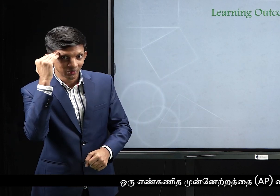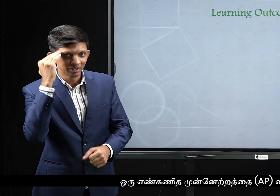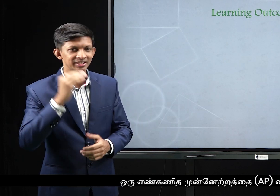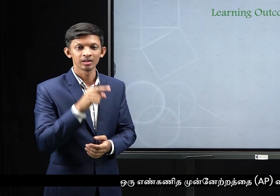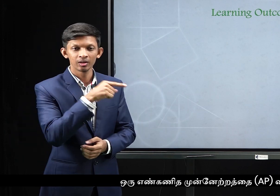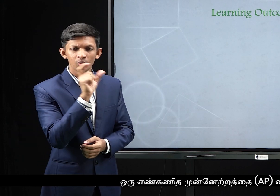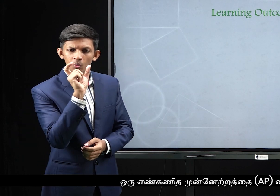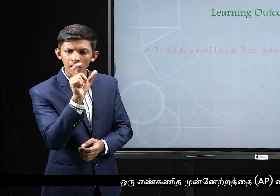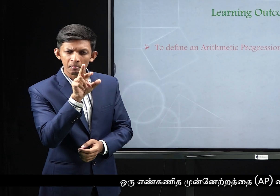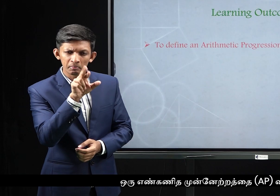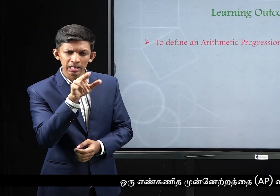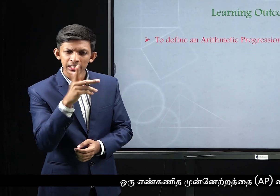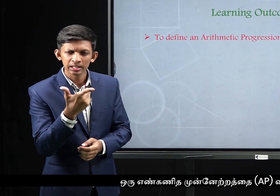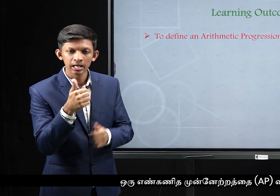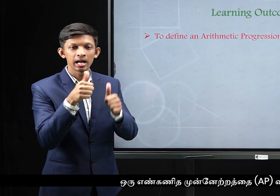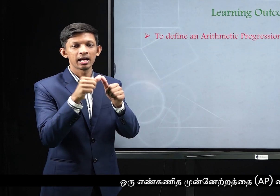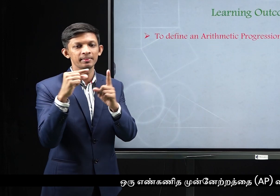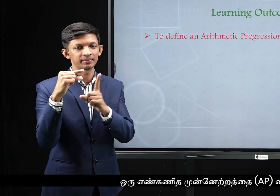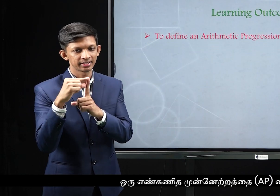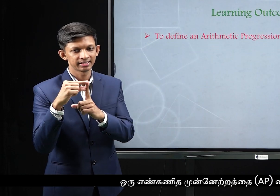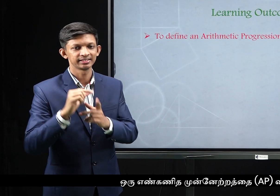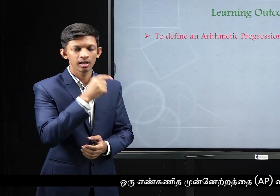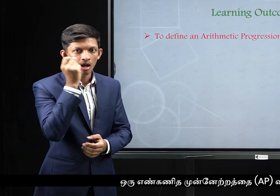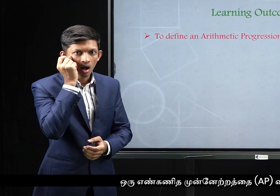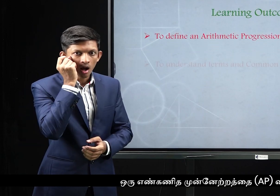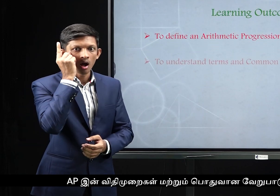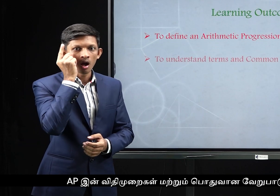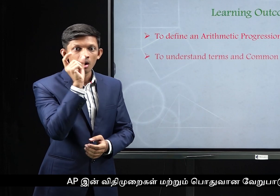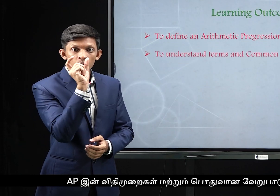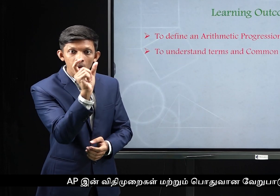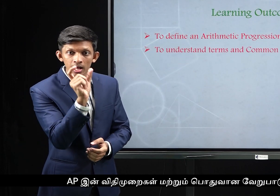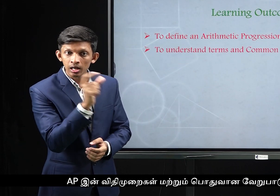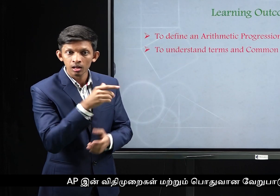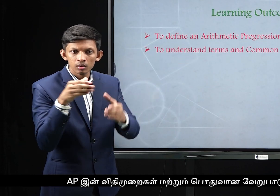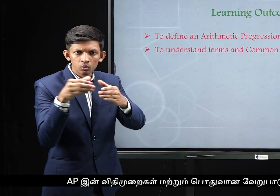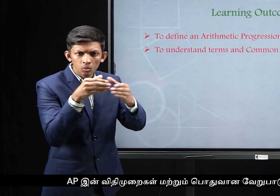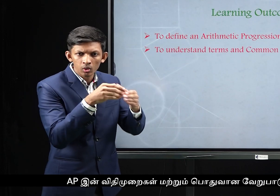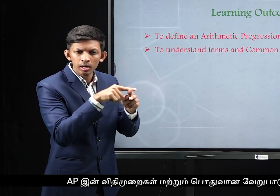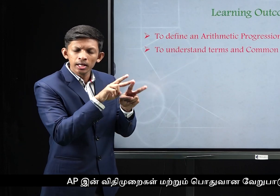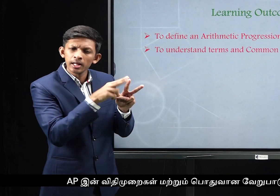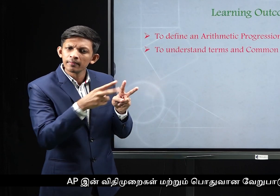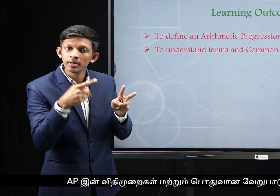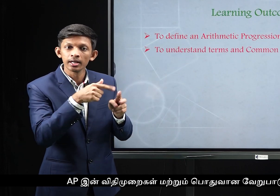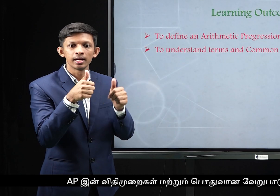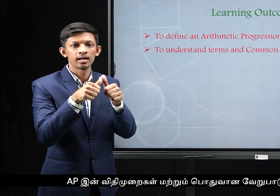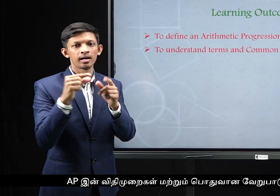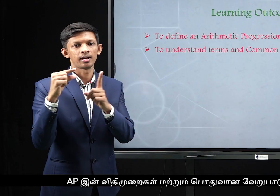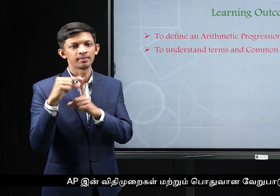எண்கணித முன்னேற்றத்தை, அதாவது ஏபி வரையறுக்க ஏபியின் விதிமுறைகள் மற்றும் பொதுவான